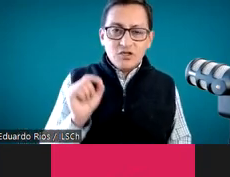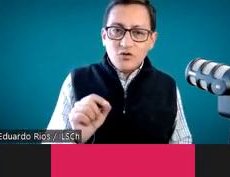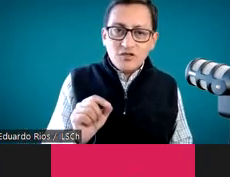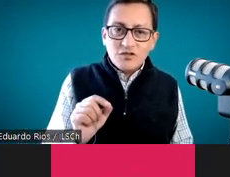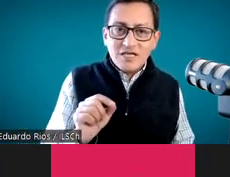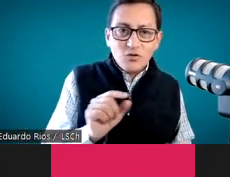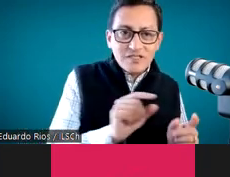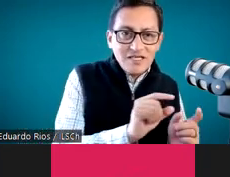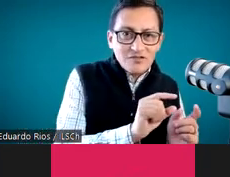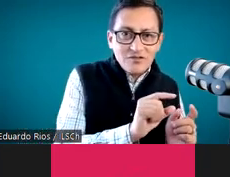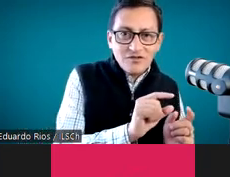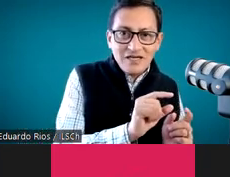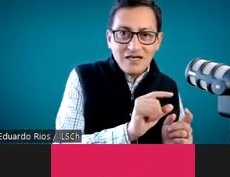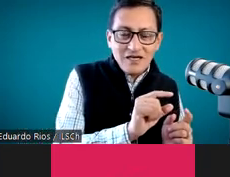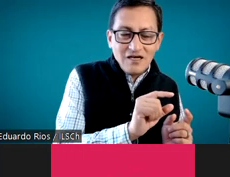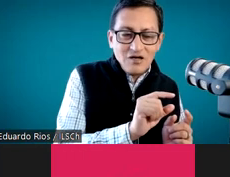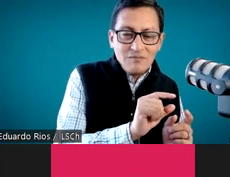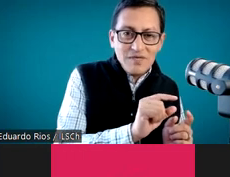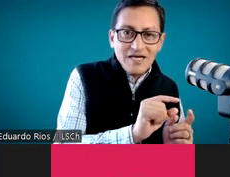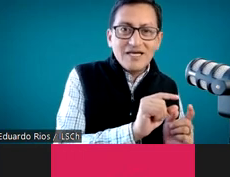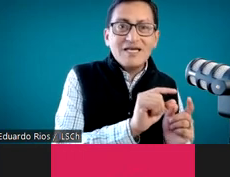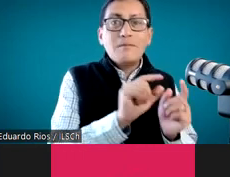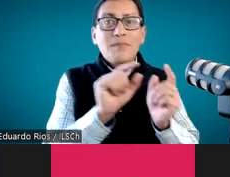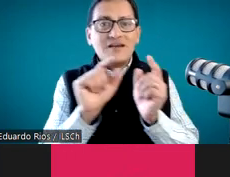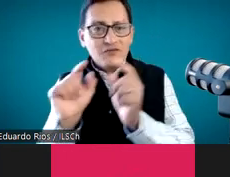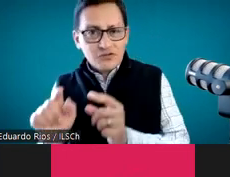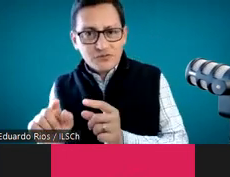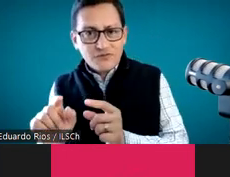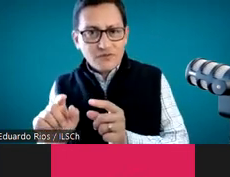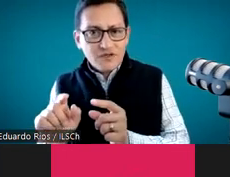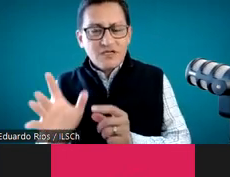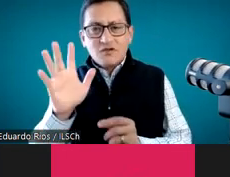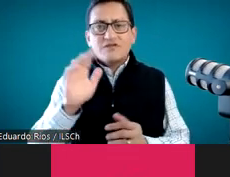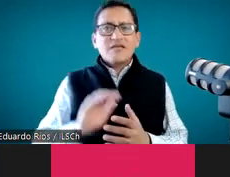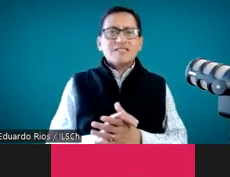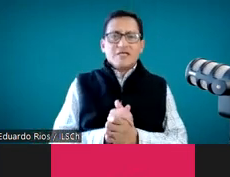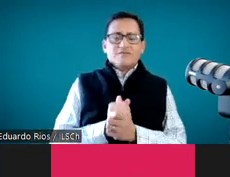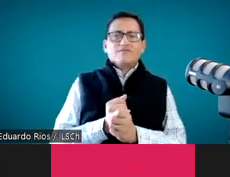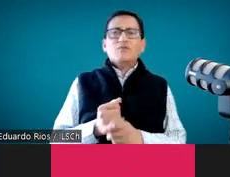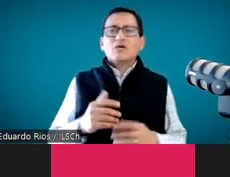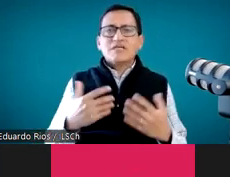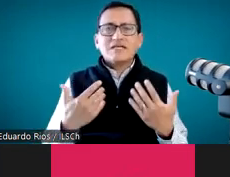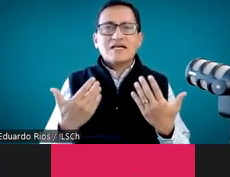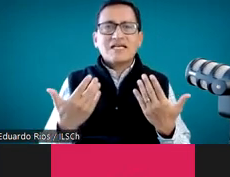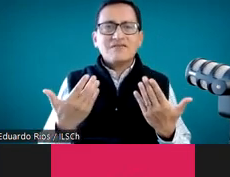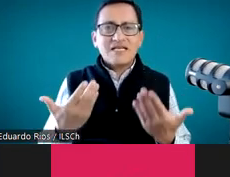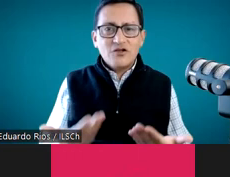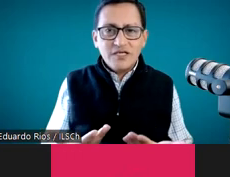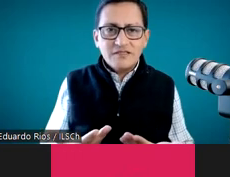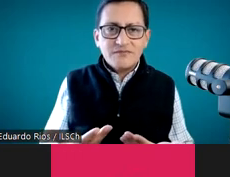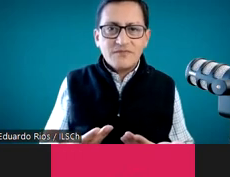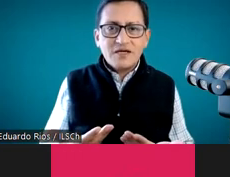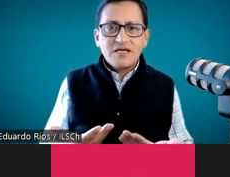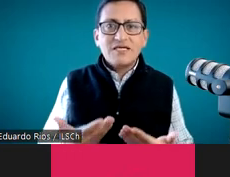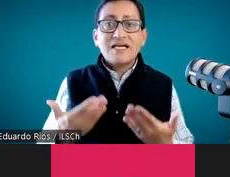Y todo eso se traduce, la mímica, en verbos. Entonces, fíjense ahora, vamos a usar